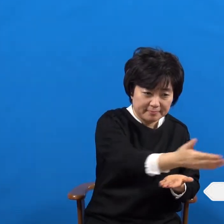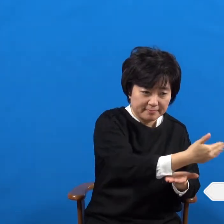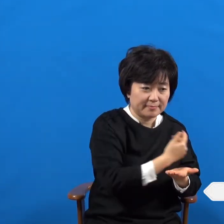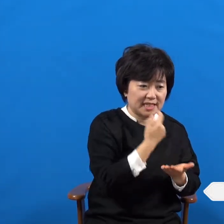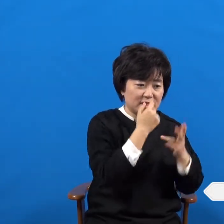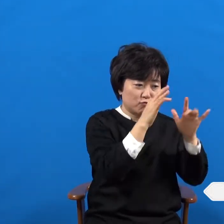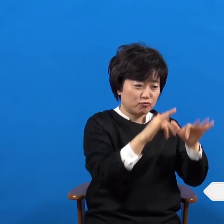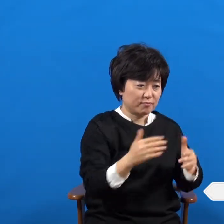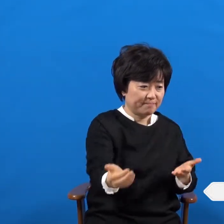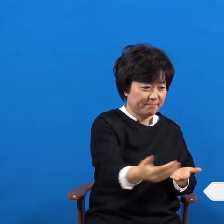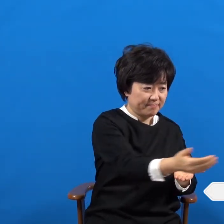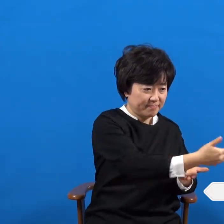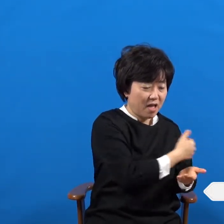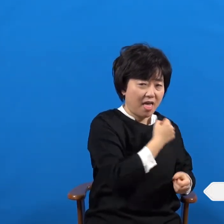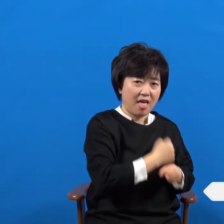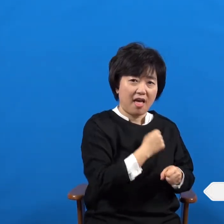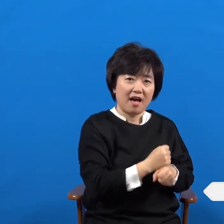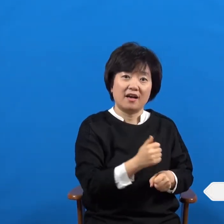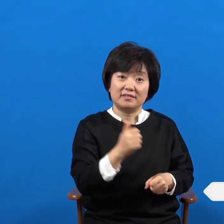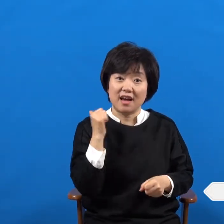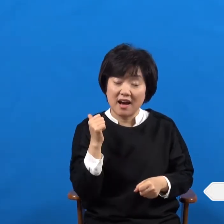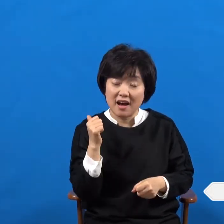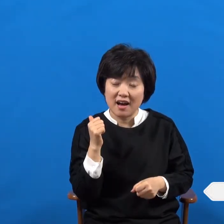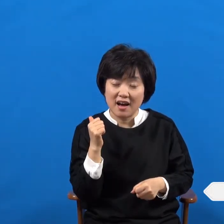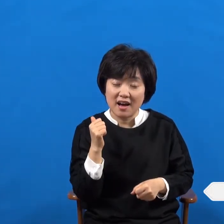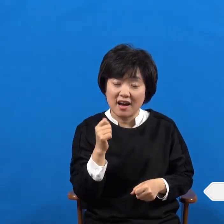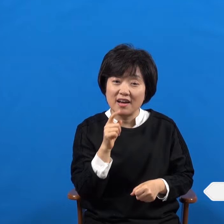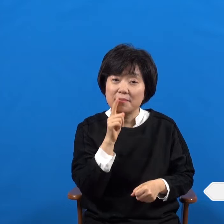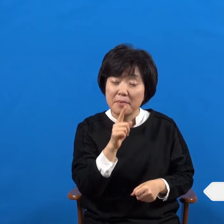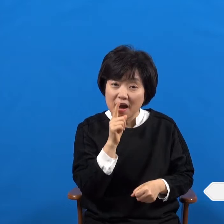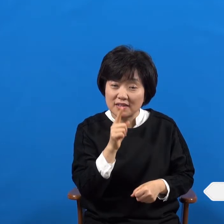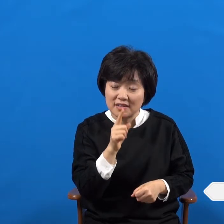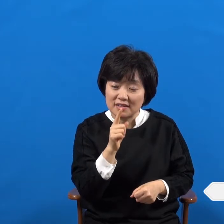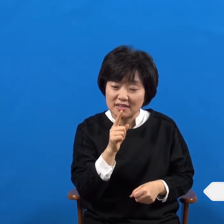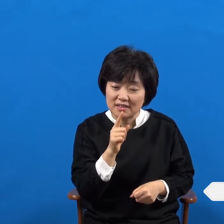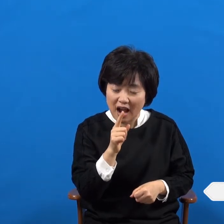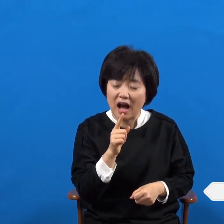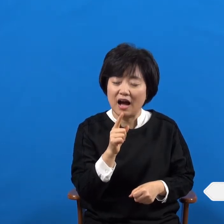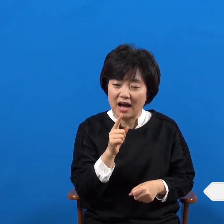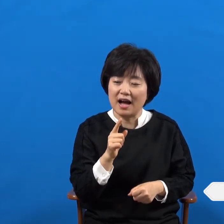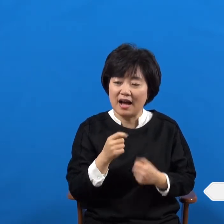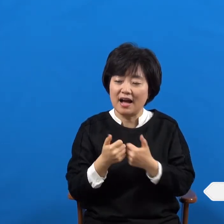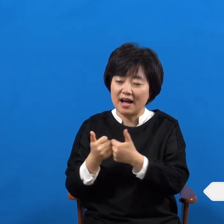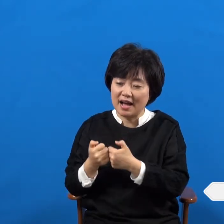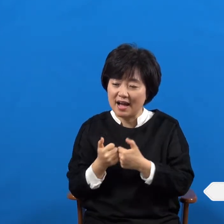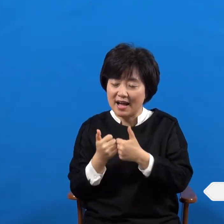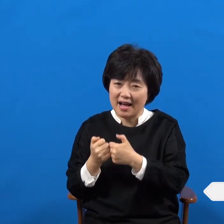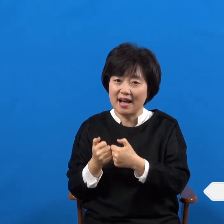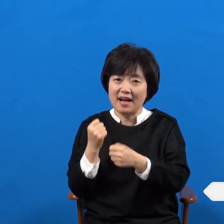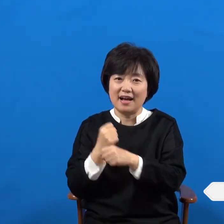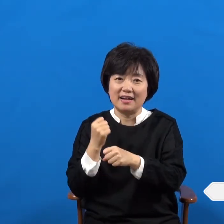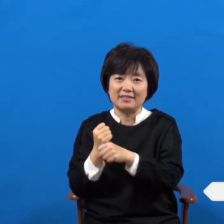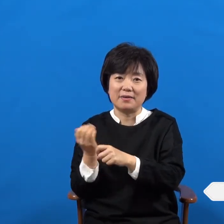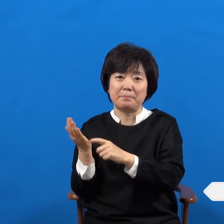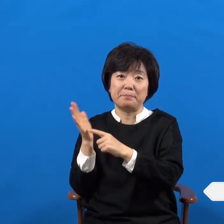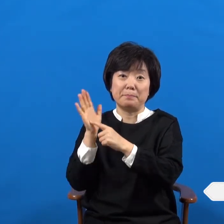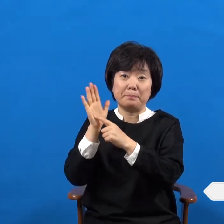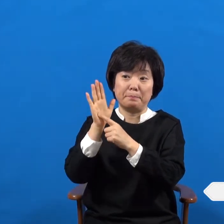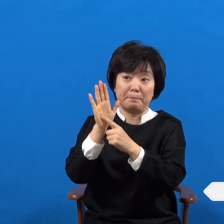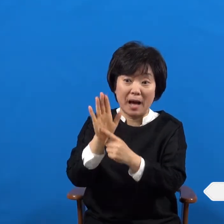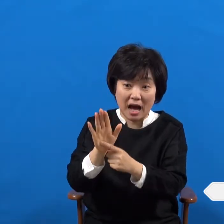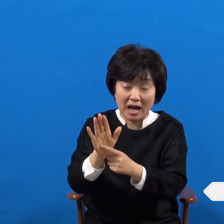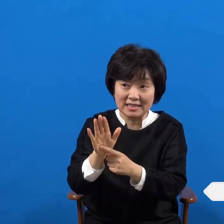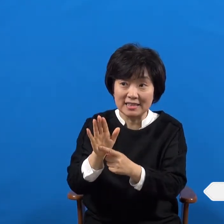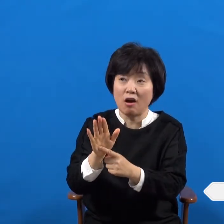눈 치우자. 이 말씀을 지난주 수지에서 열심히 전하고 있는데 눈이 오기